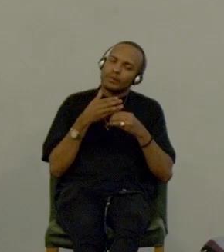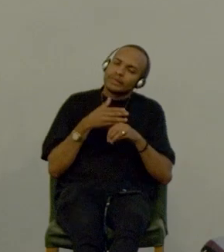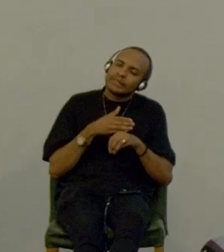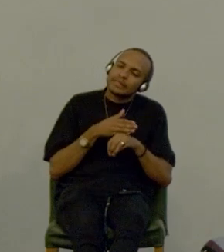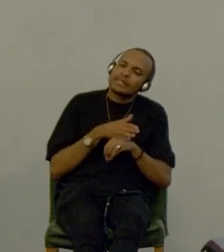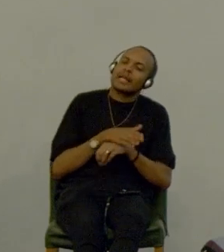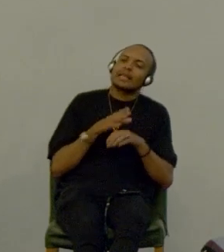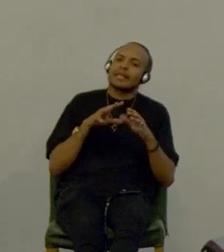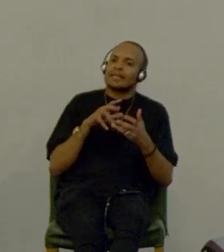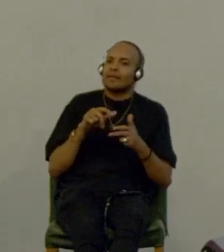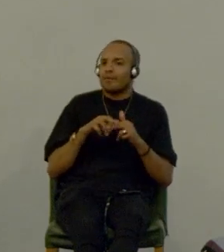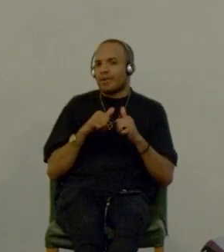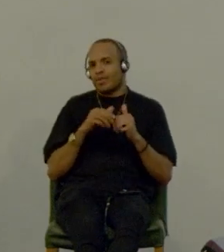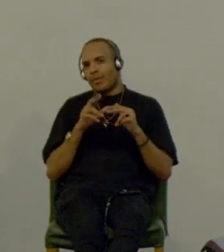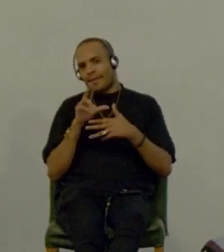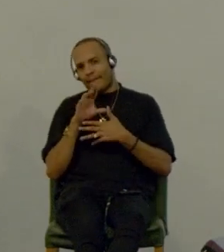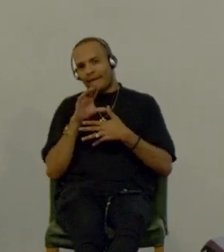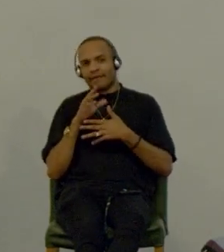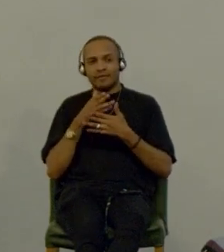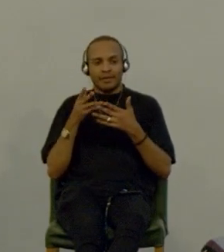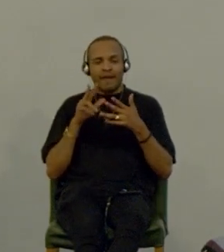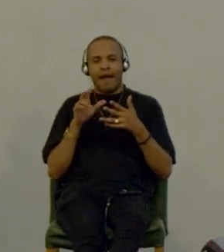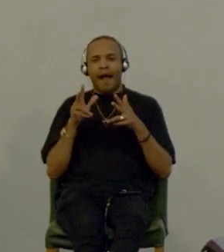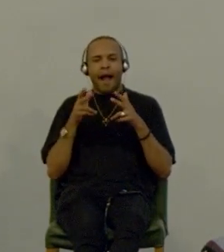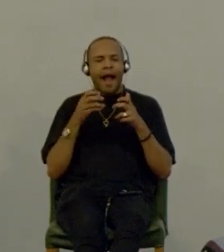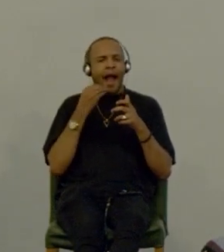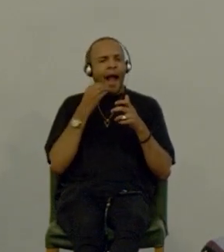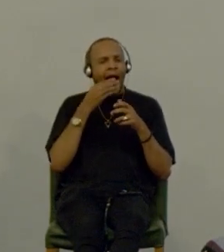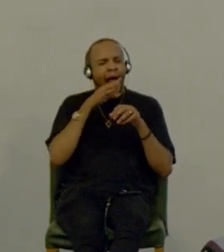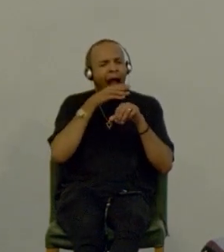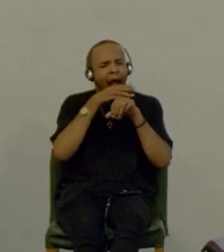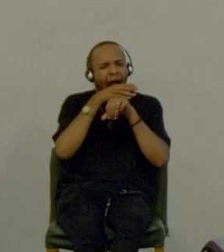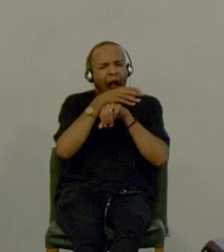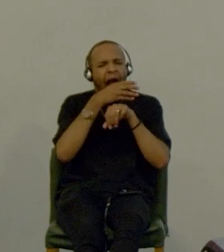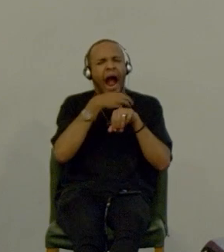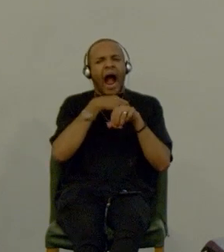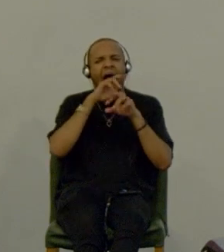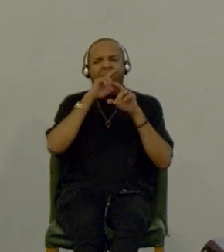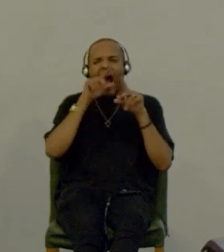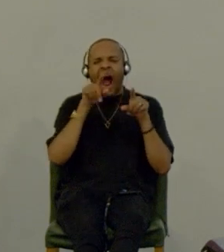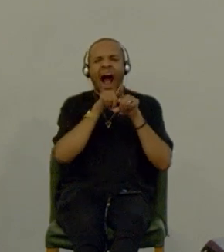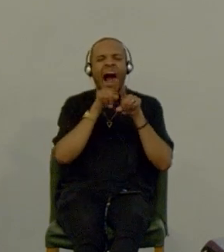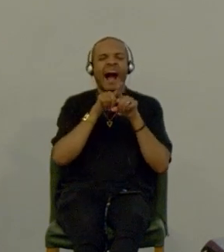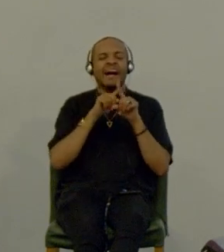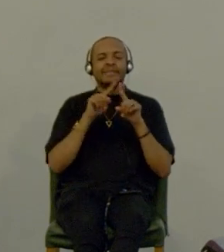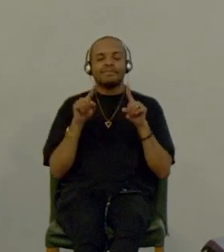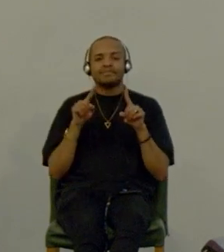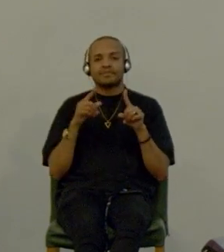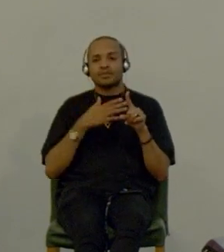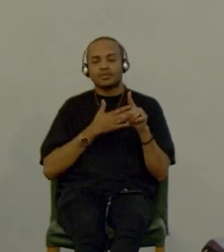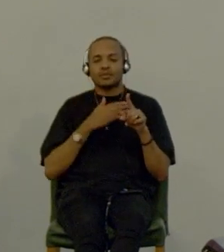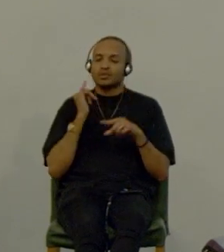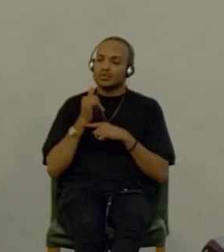j'essaye de rentrer dans la Terre de façon un peu différente. Mais j'aime me raconter que je suis juste